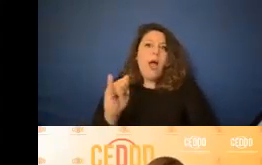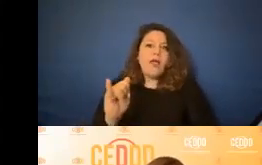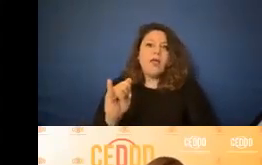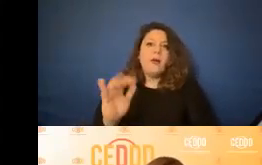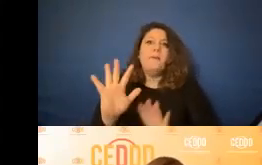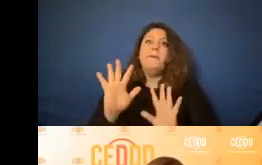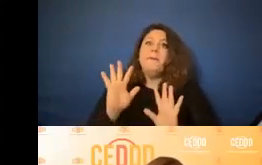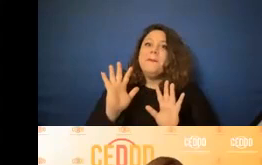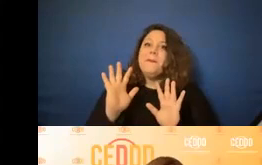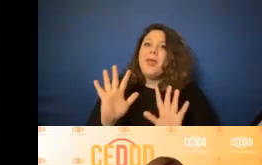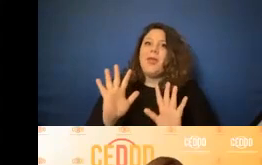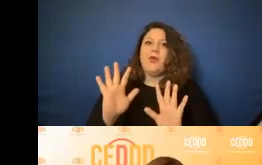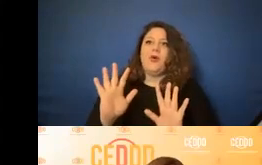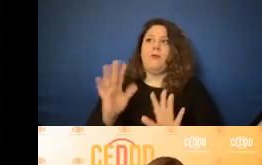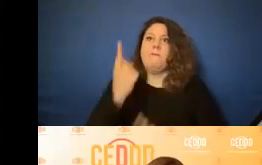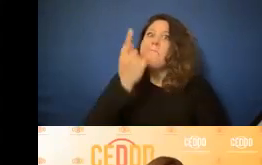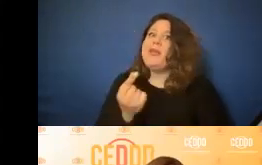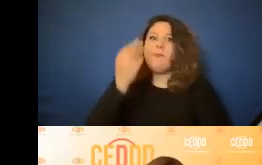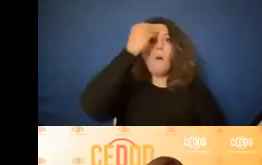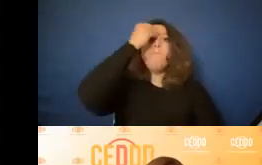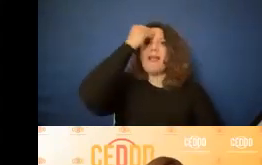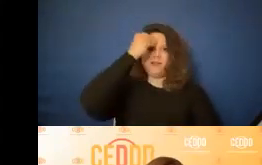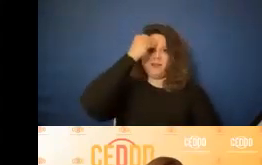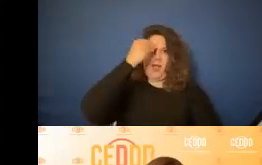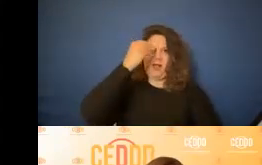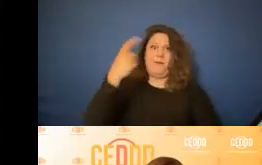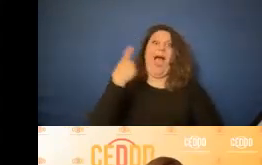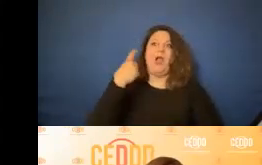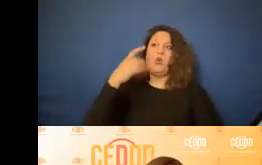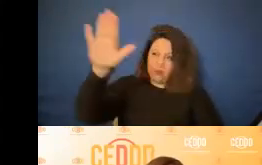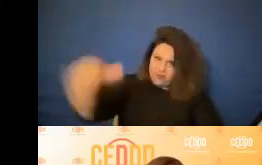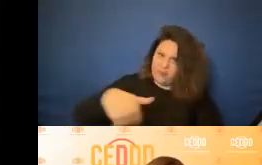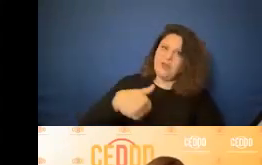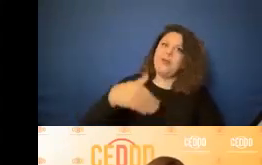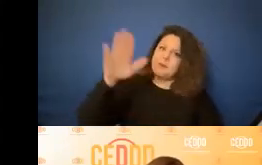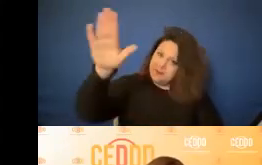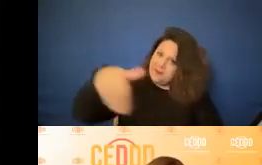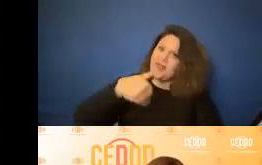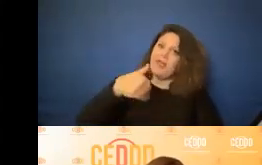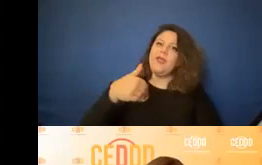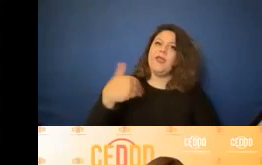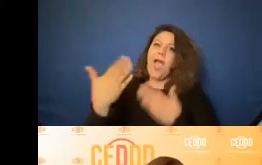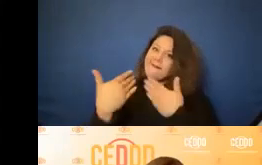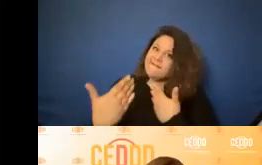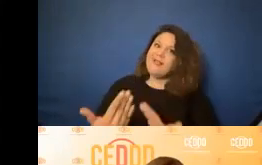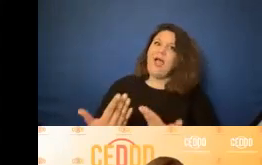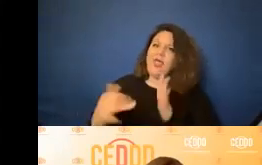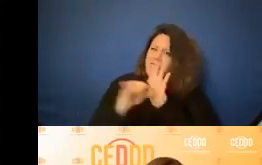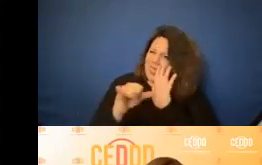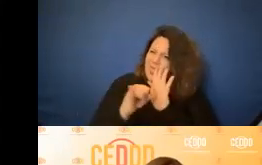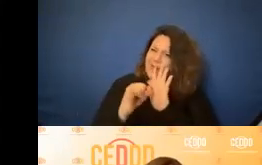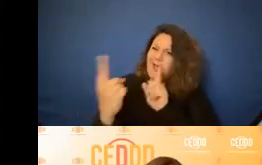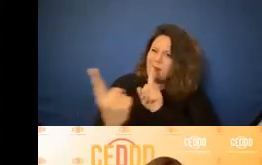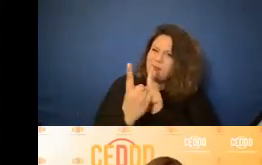me tiene que dar para pensar, para coger a ese alumno de la mano y decir, oye, ven aquí, que quiero hablar contigo. Desde esa proximidad, desde ese tutor